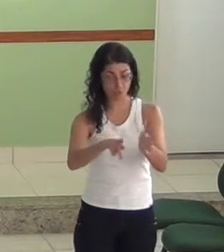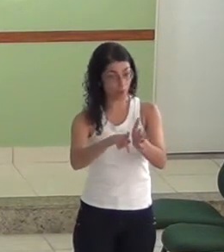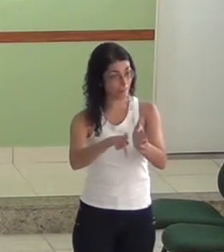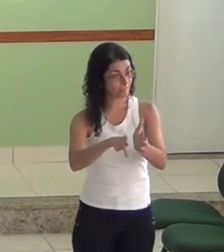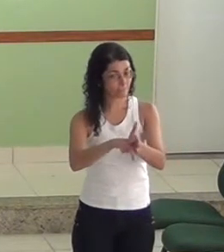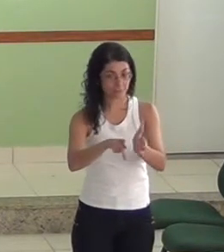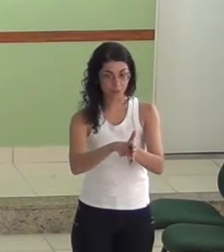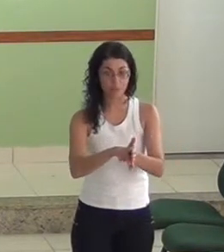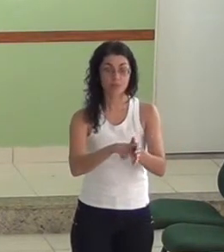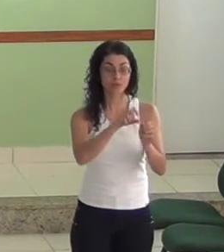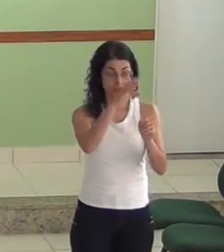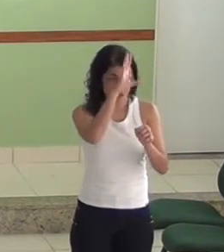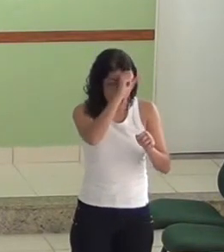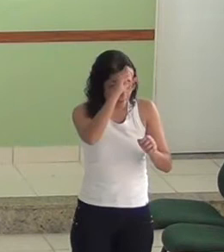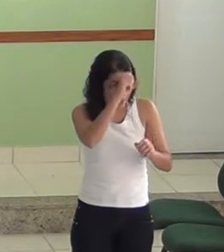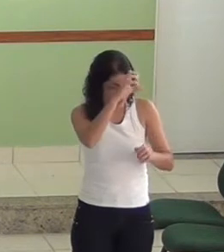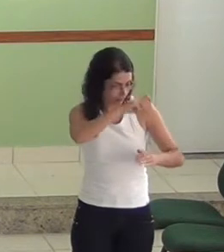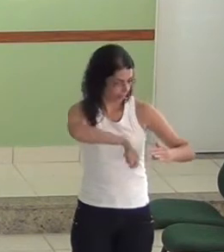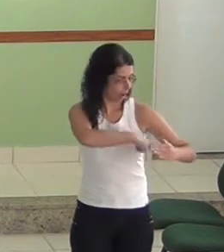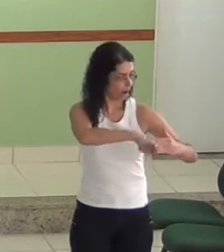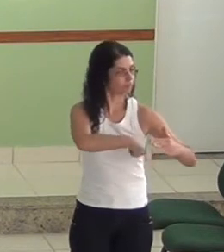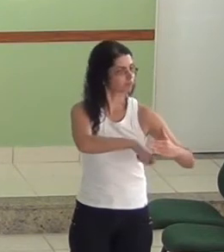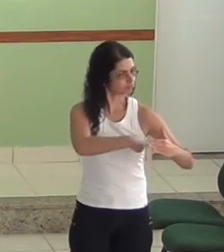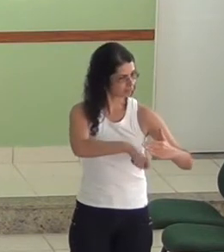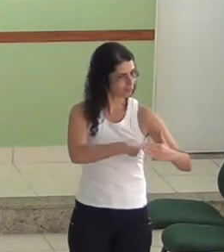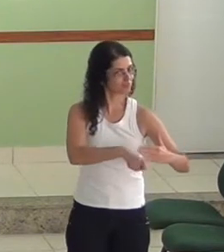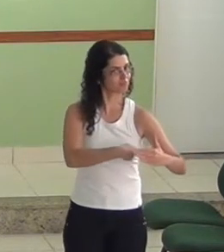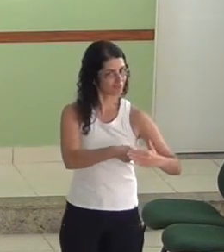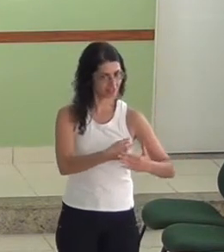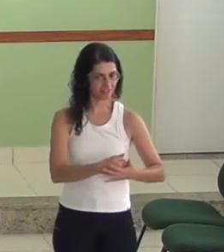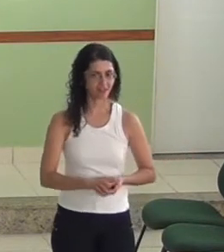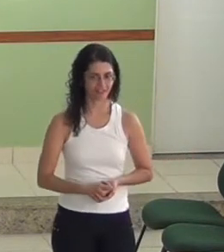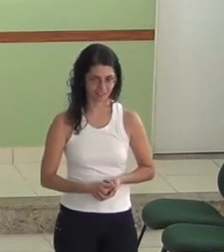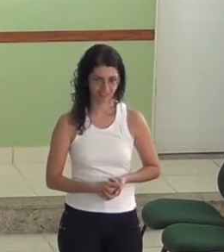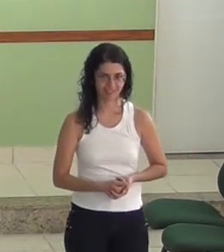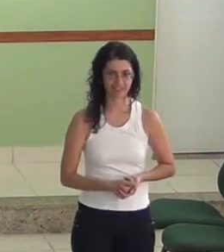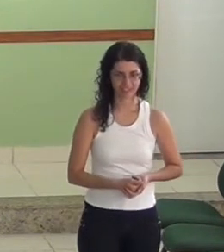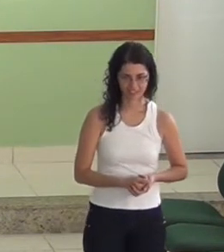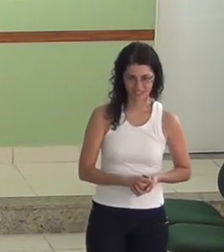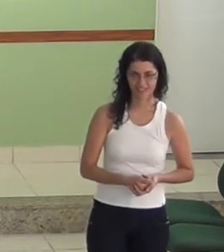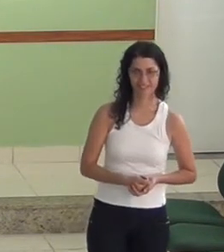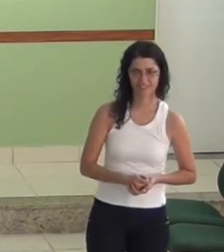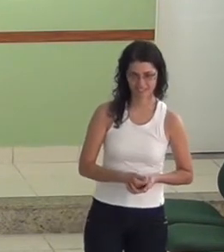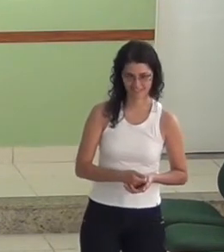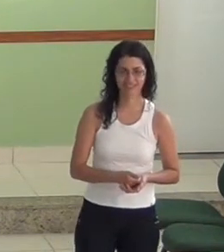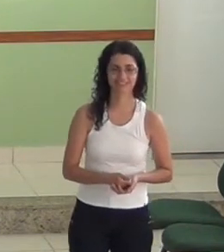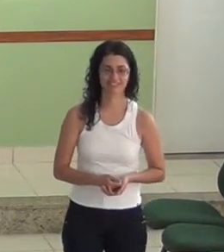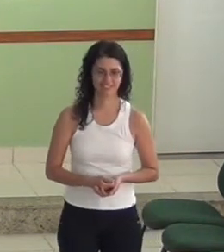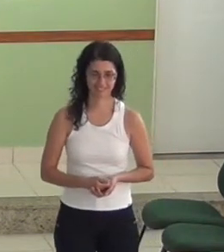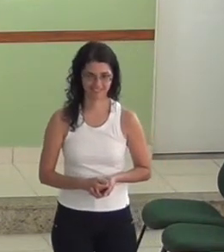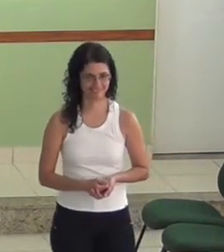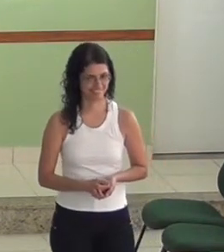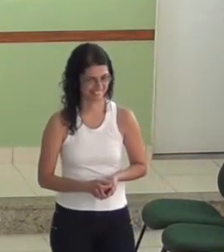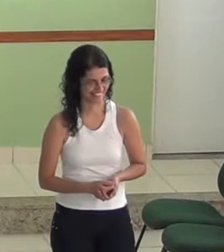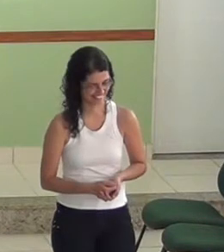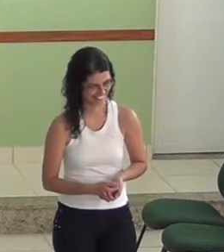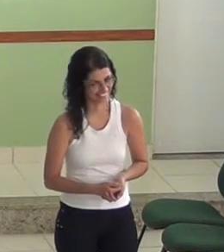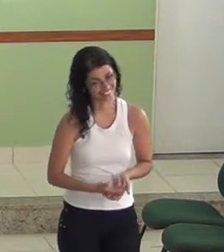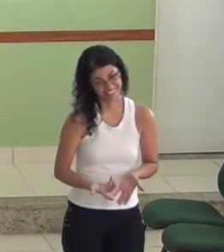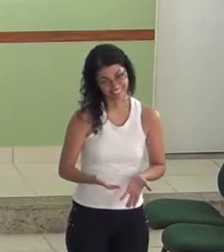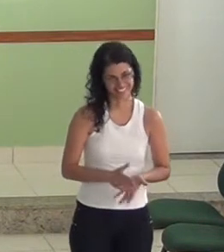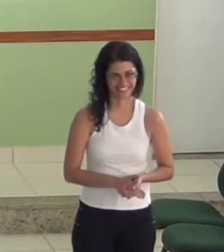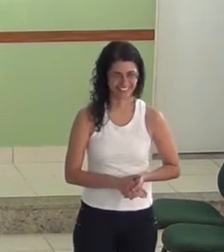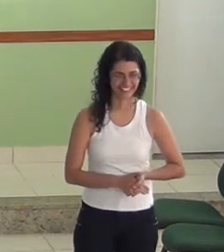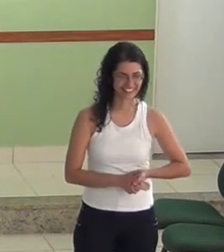missionárias. As receitas, os irmãos podem trazer já para mim, vão entregando. Os irmãos que tiverem doações para a barraca missionária também podem me